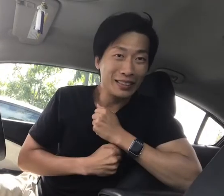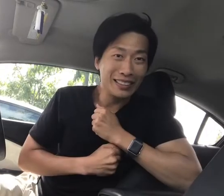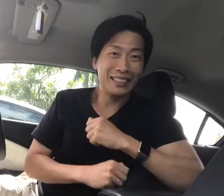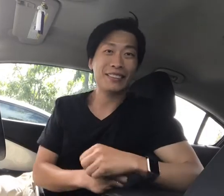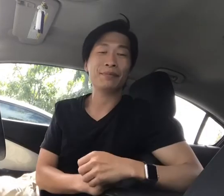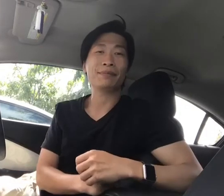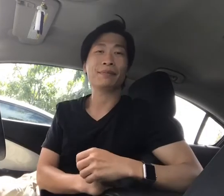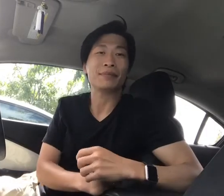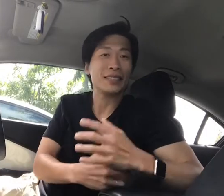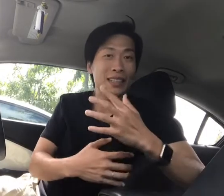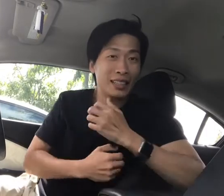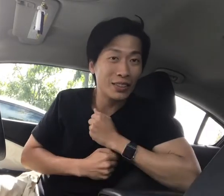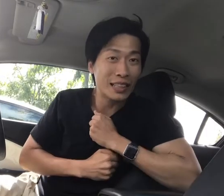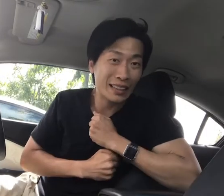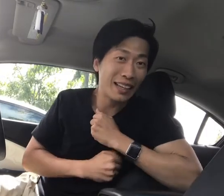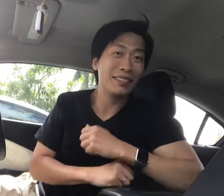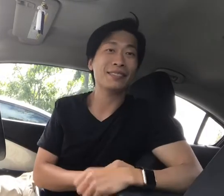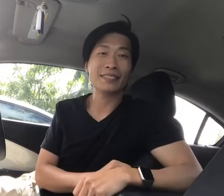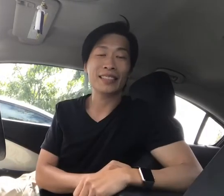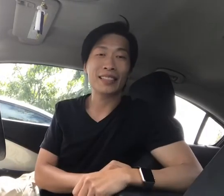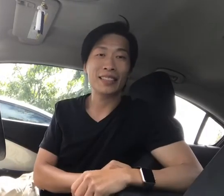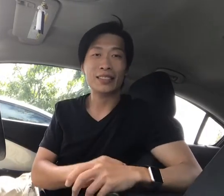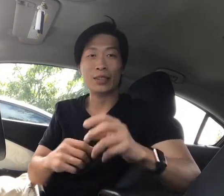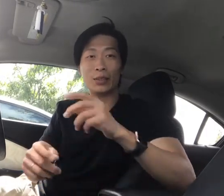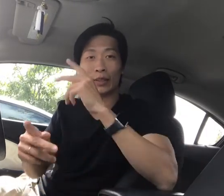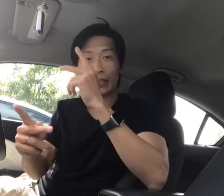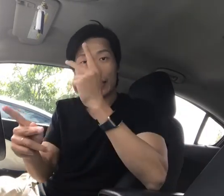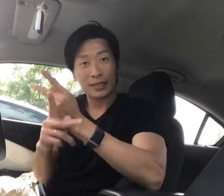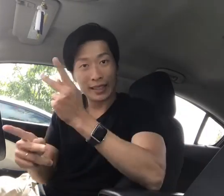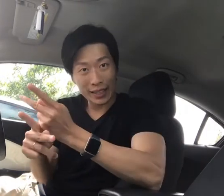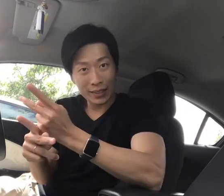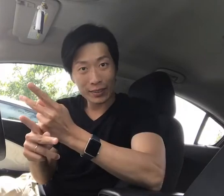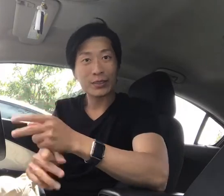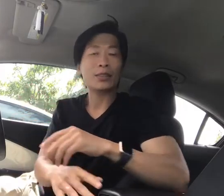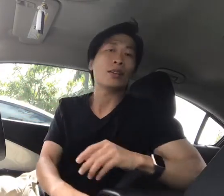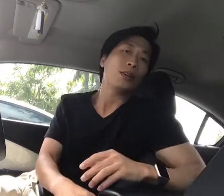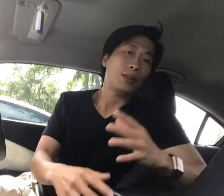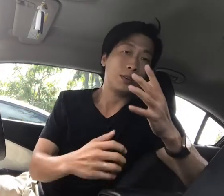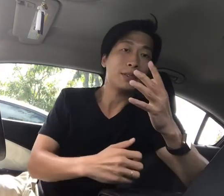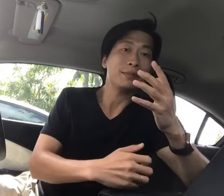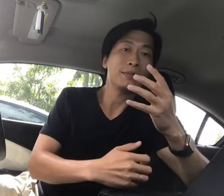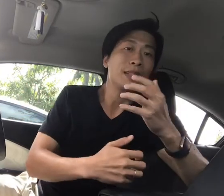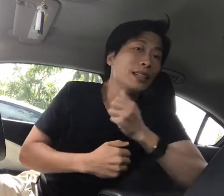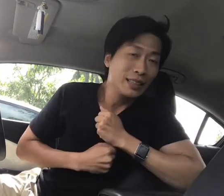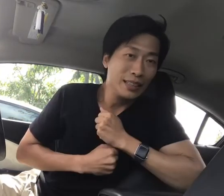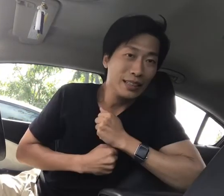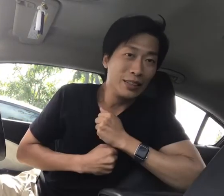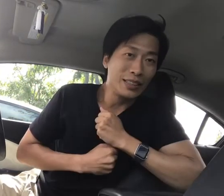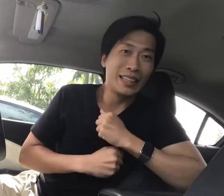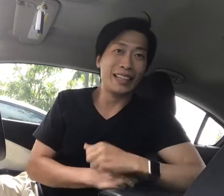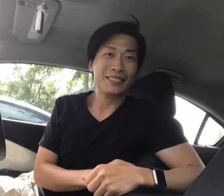ます。気をつけて。So, take care, or 気をつけて。